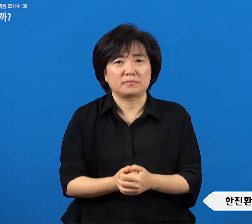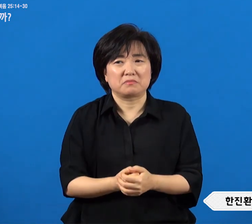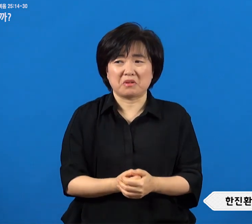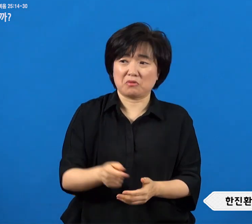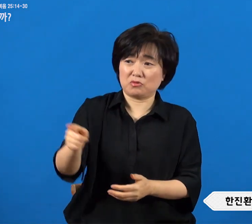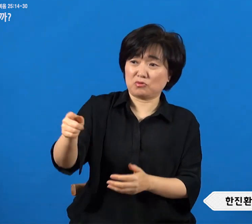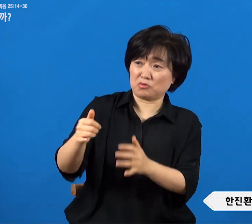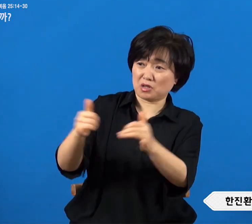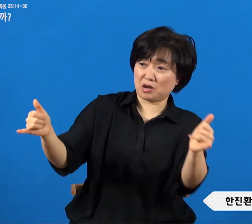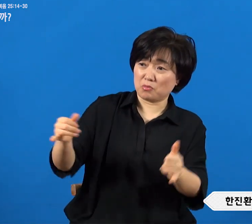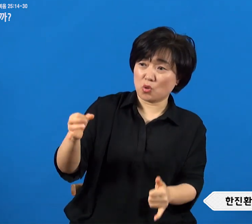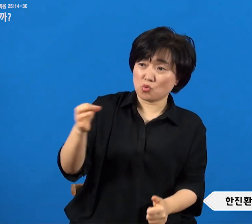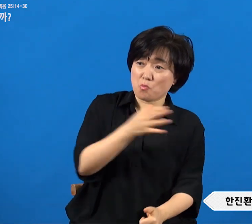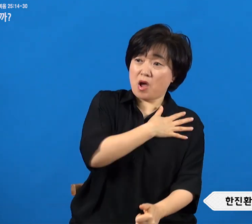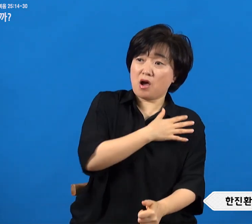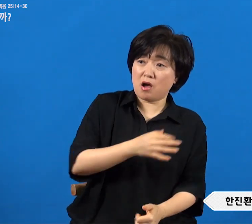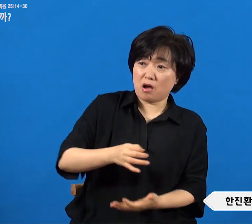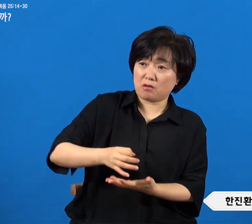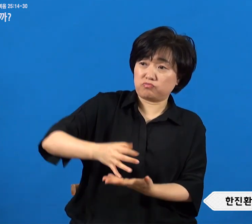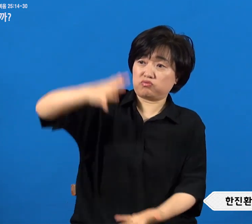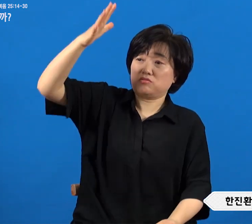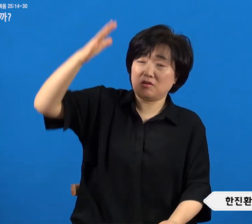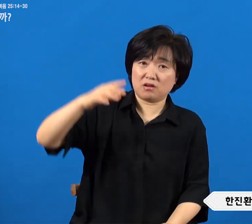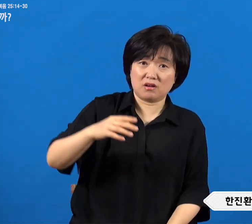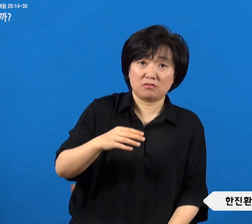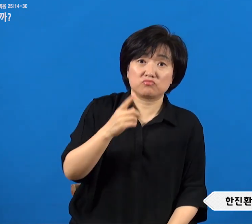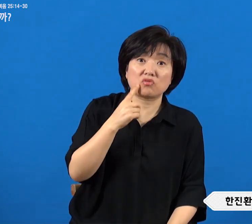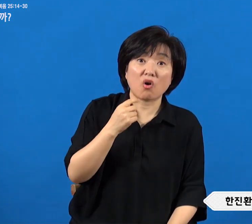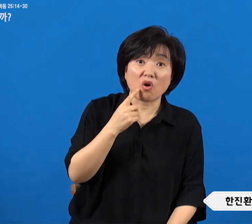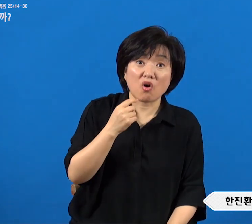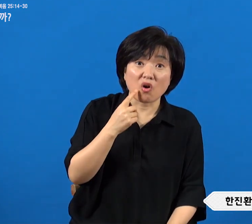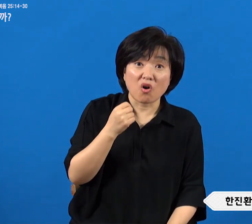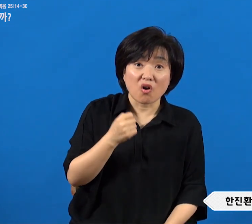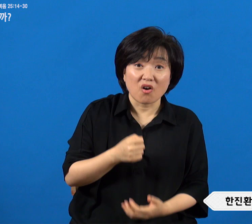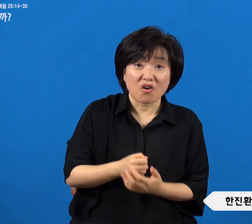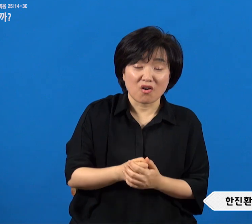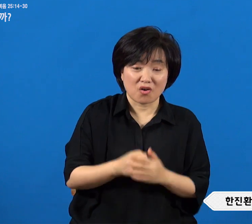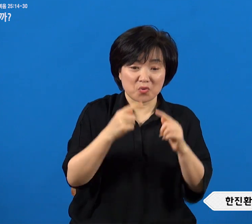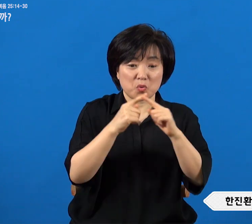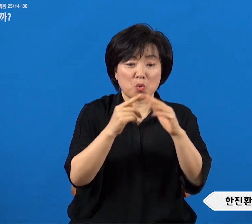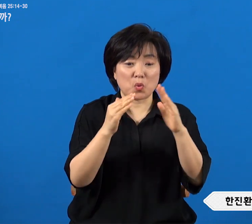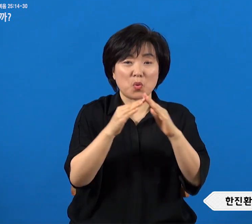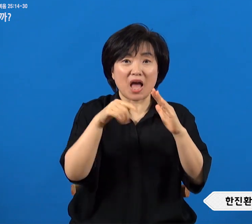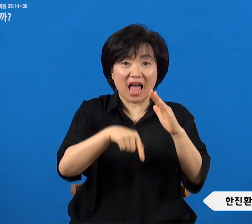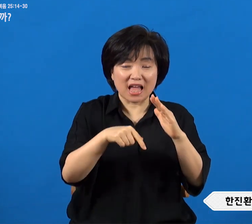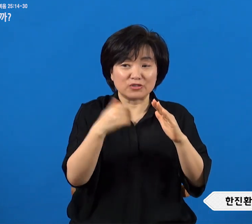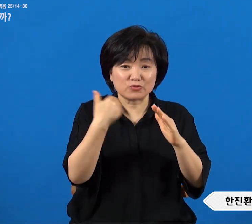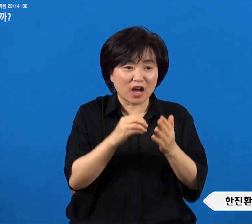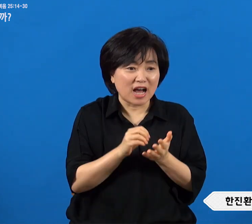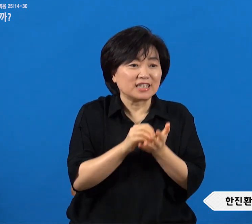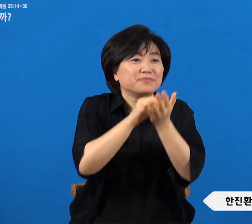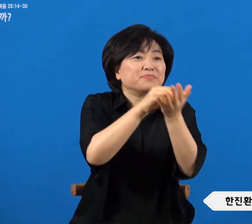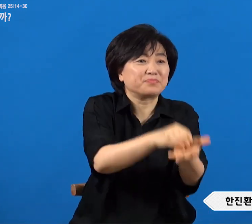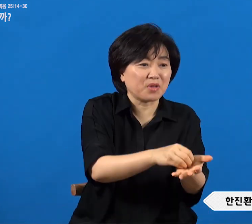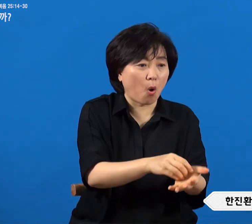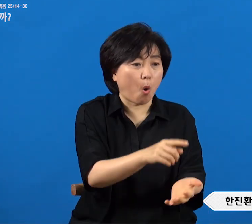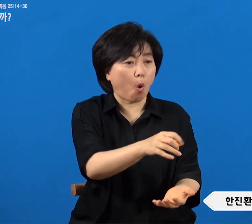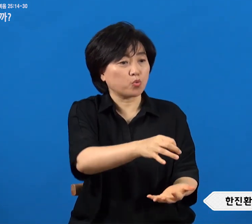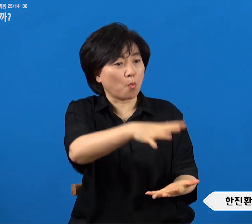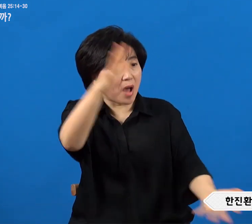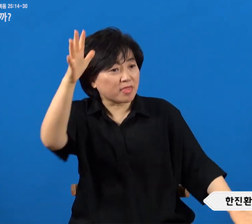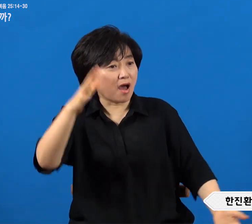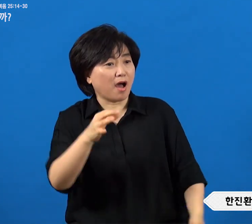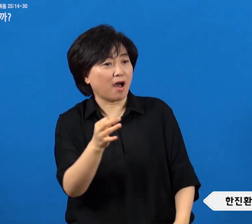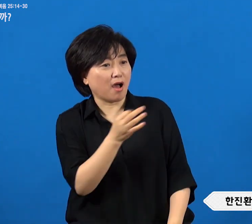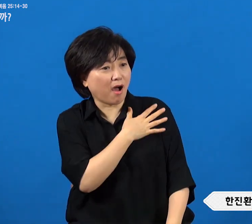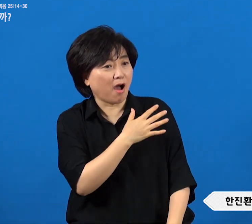돈 많다고 부러워하겠지요. 누가 하나 새로 등록했는데 좀 잘 사는 것 같으면 와, 돈 많다고 부러워하겠지요.